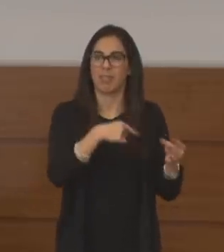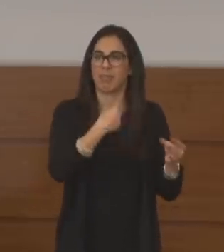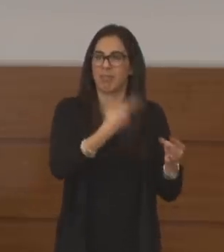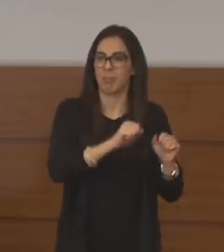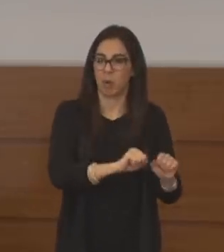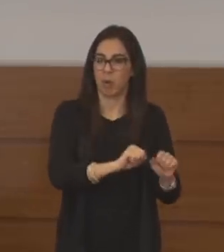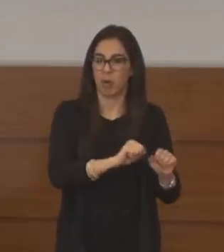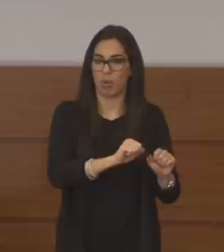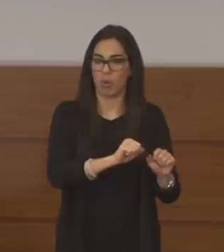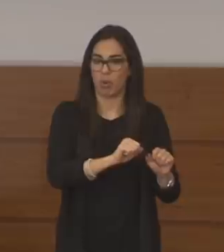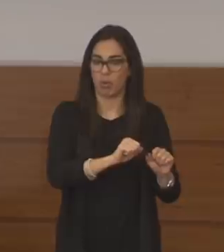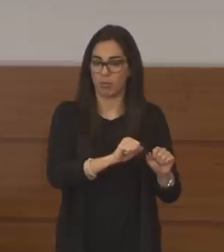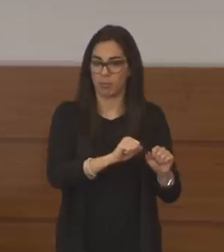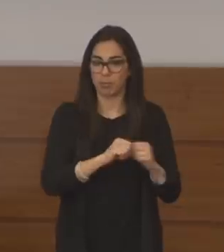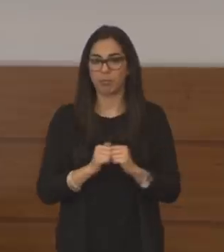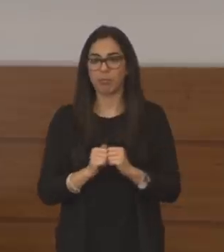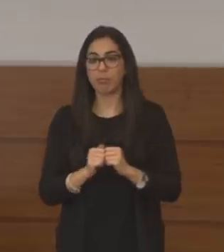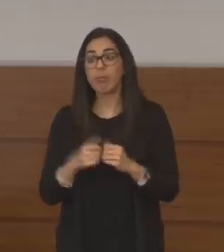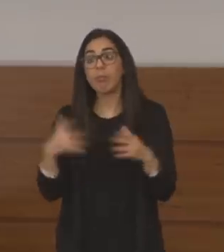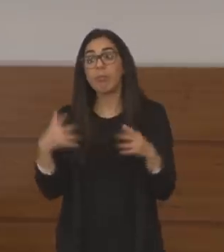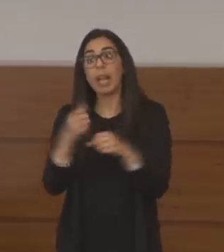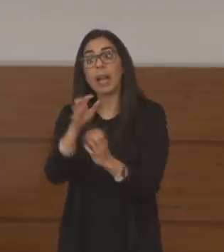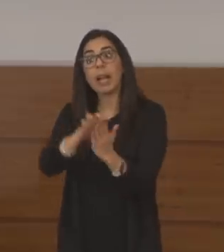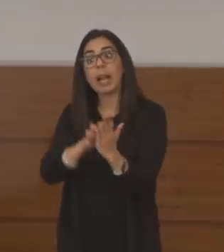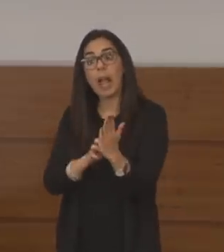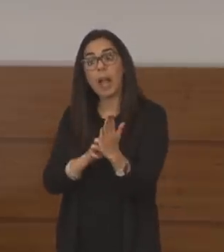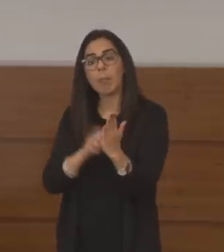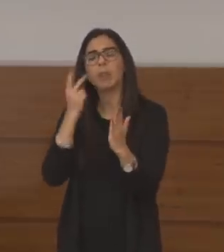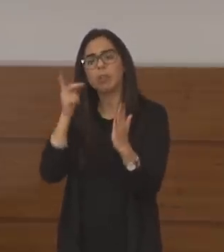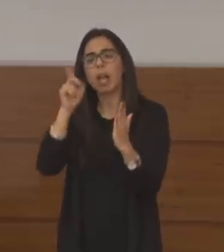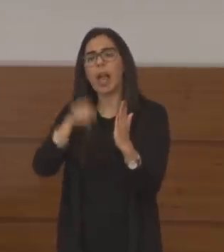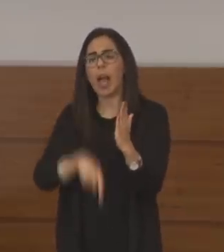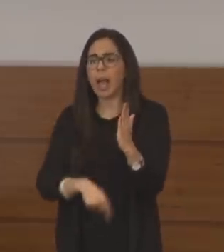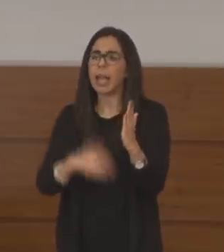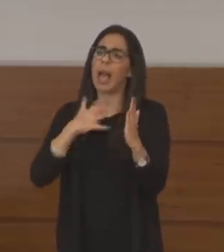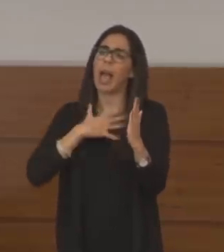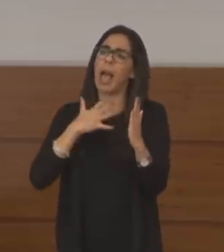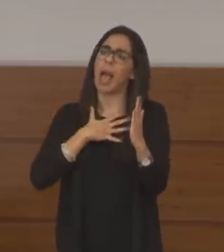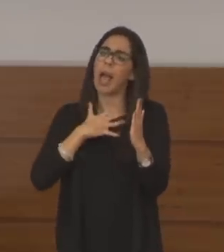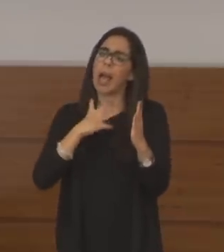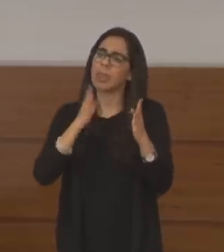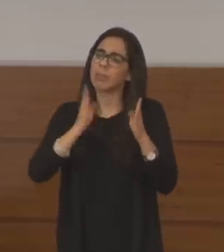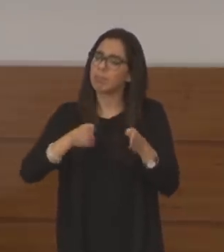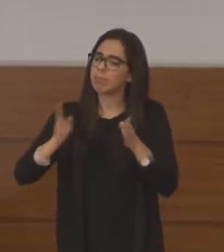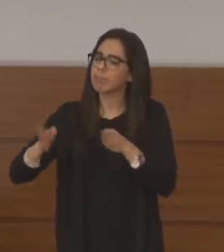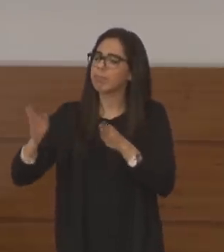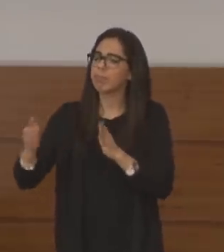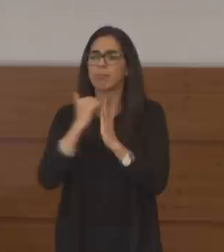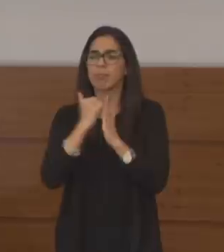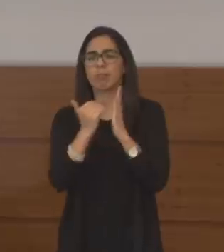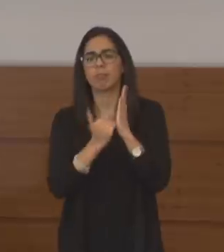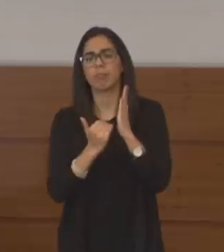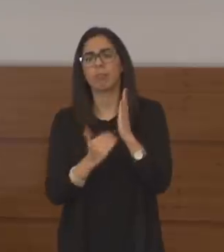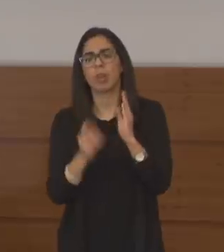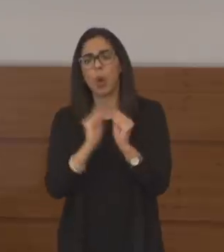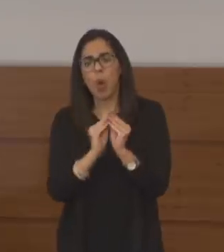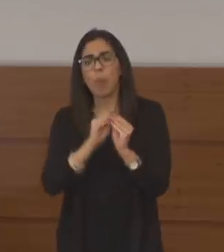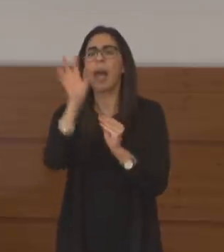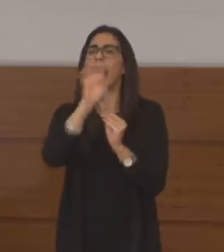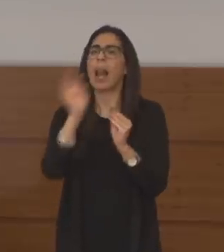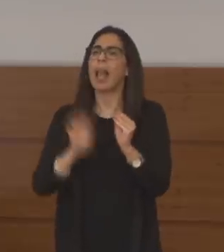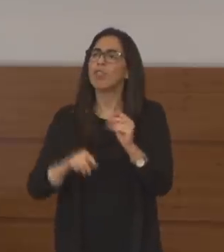nel report troverete anche la stratificazione per fascia di età e anche la distribuzione per varie regioni